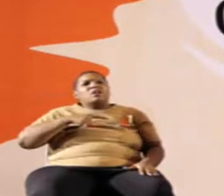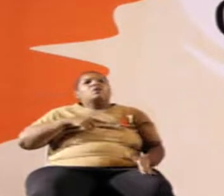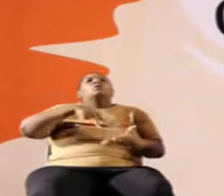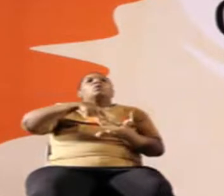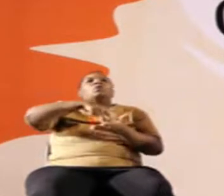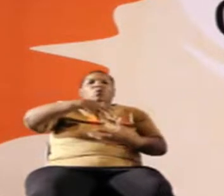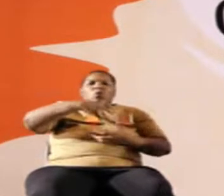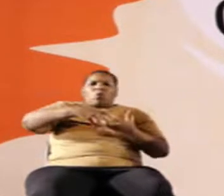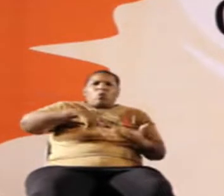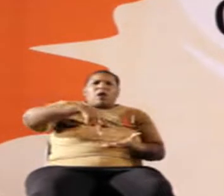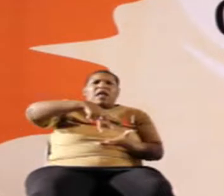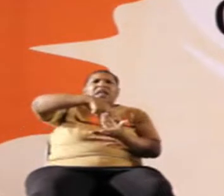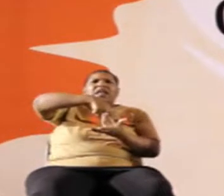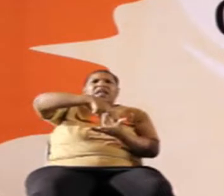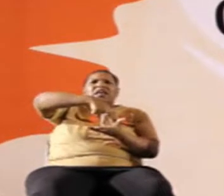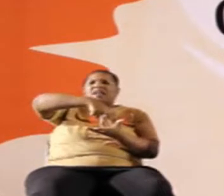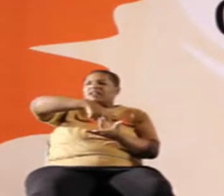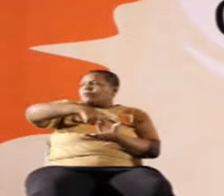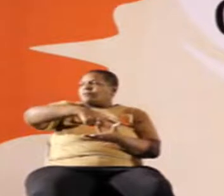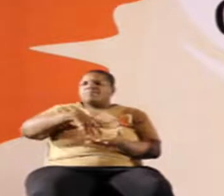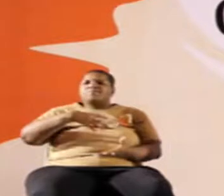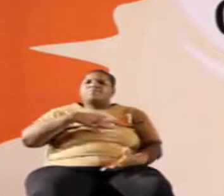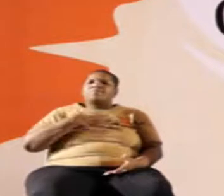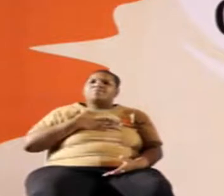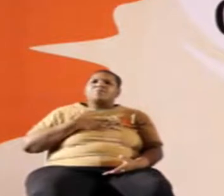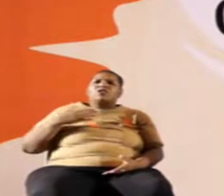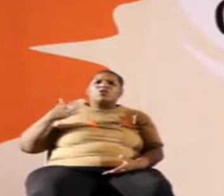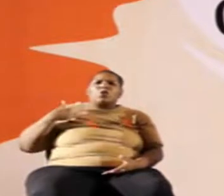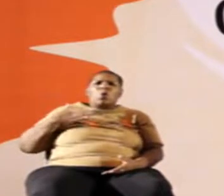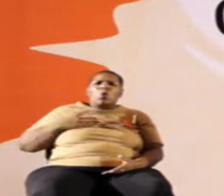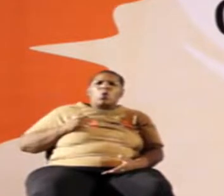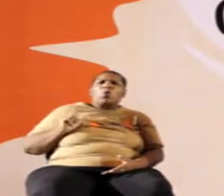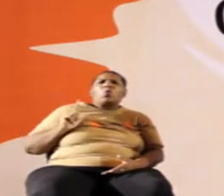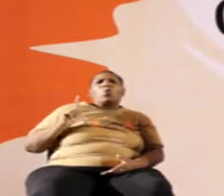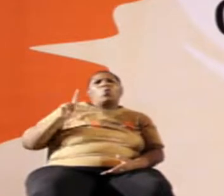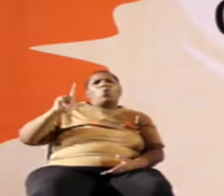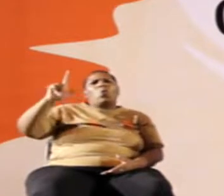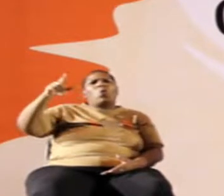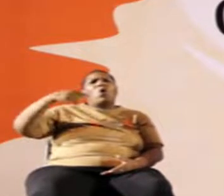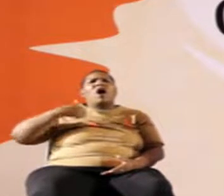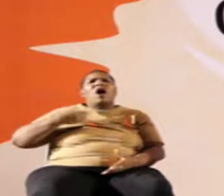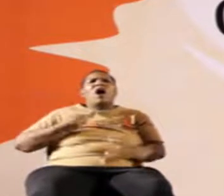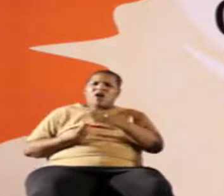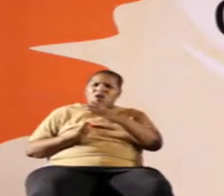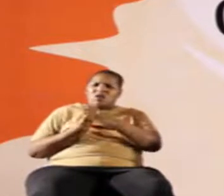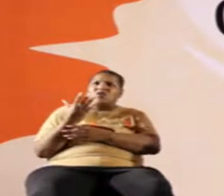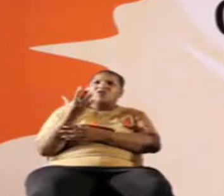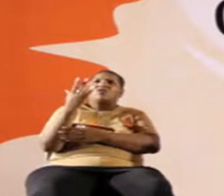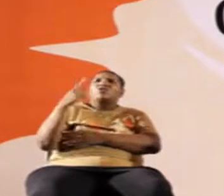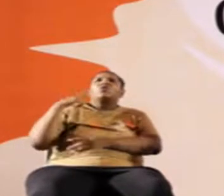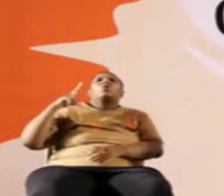no morro do Pão da Bandeira. Está nascendo um novo líder